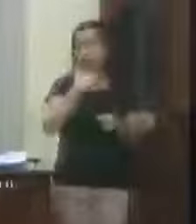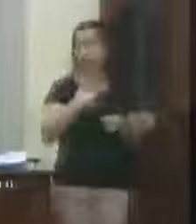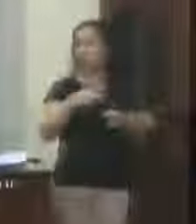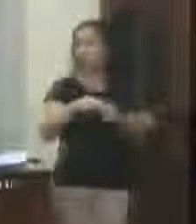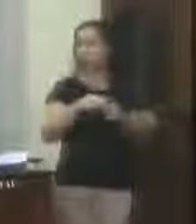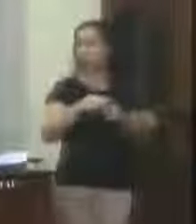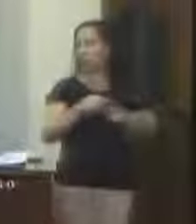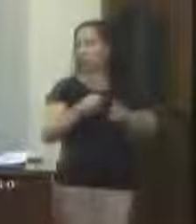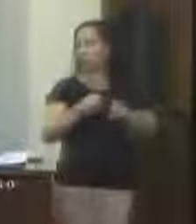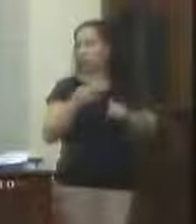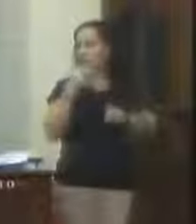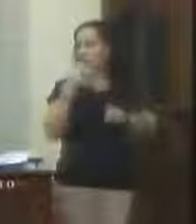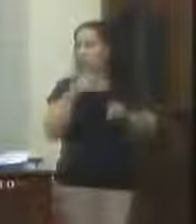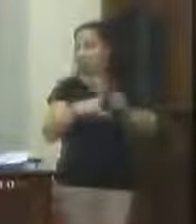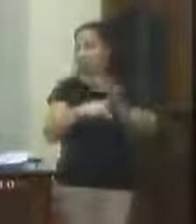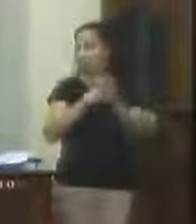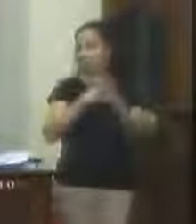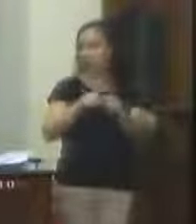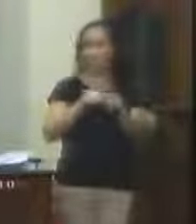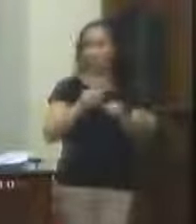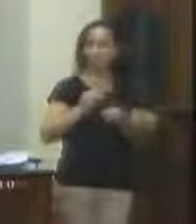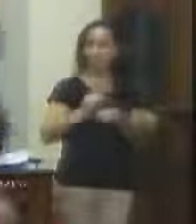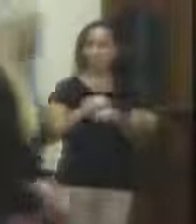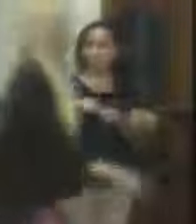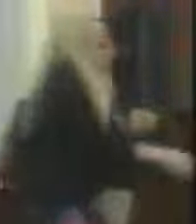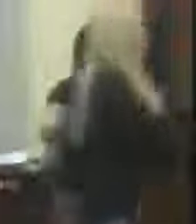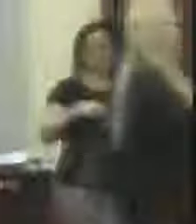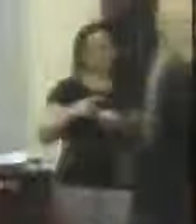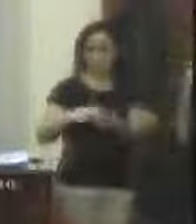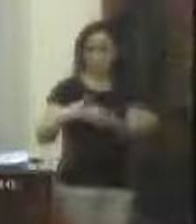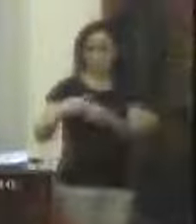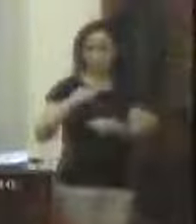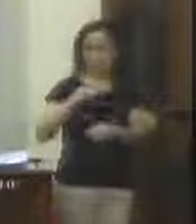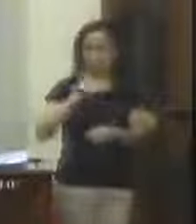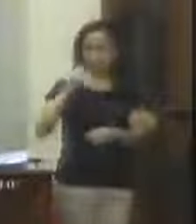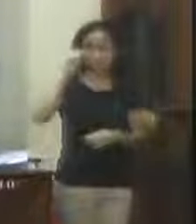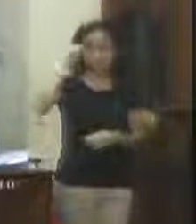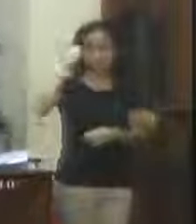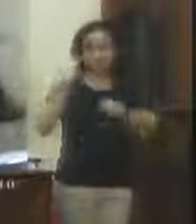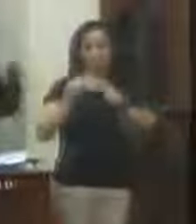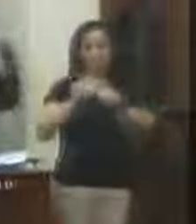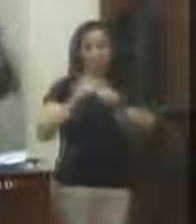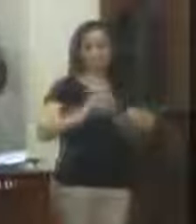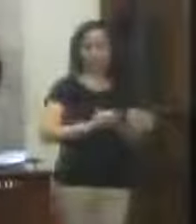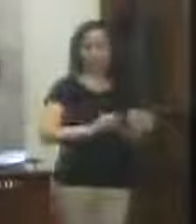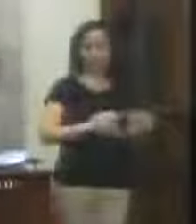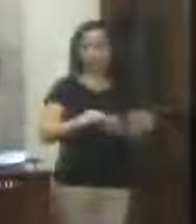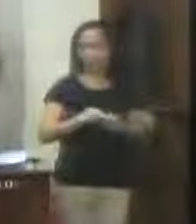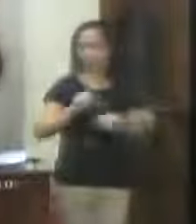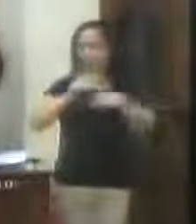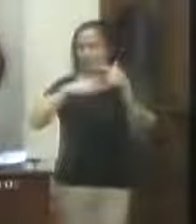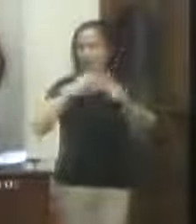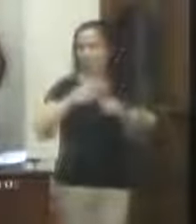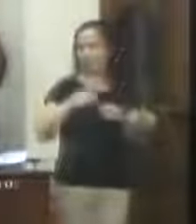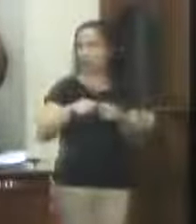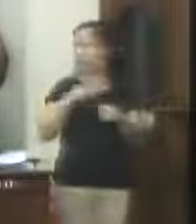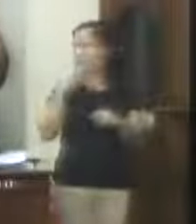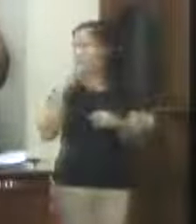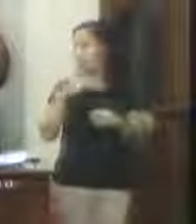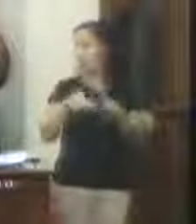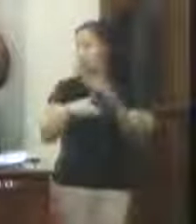de toda a extensão das ruas da comunidade de São Bento, distrito de Santa Isabel do Rio Preto, que com a falta de manutenção e com o passar do tempo encontra-se no